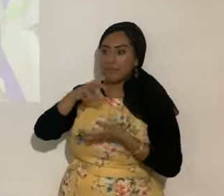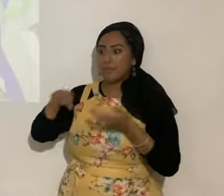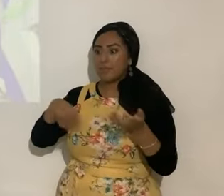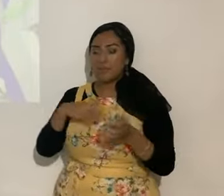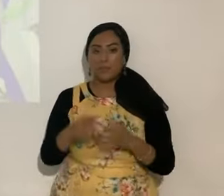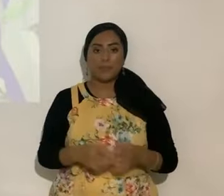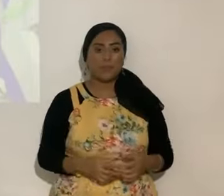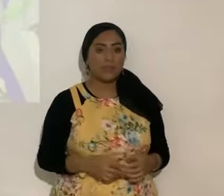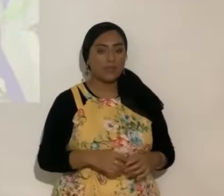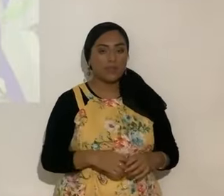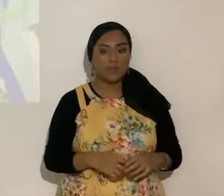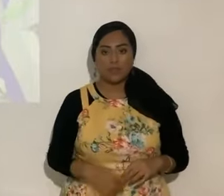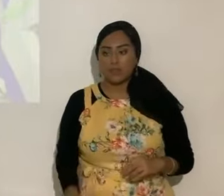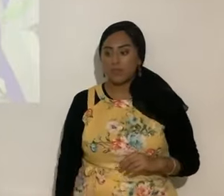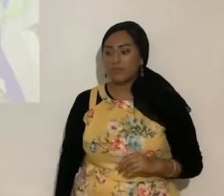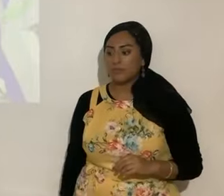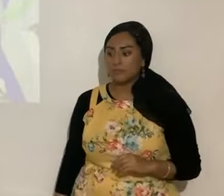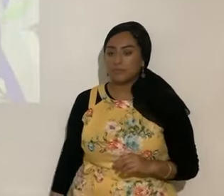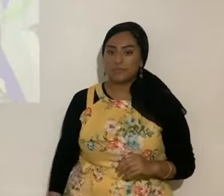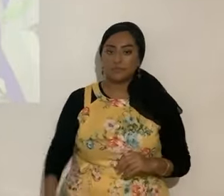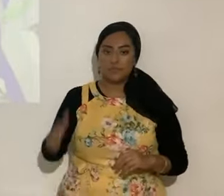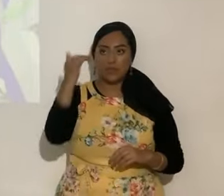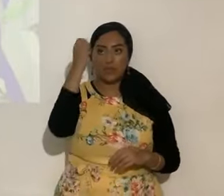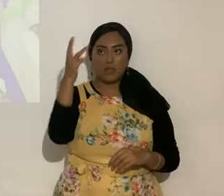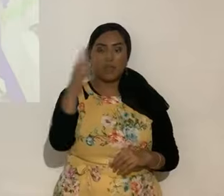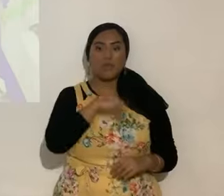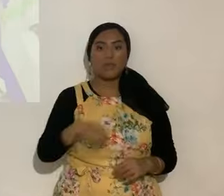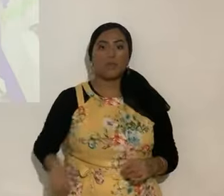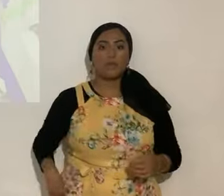diablo mismo, y a Shoshamishé le reprenda,